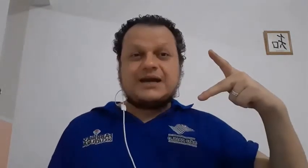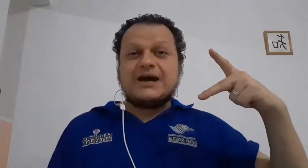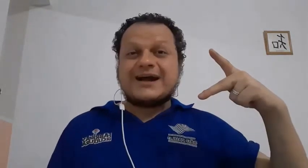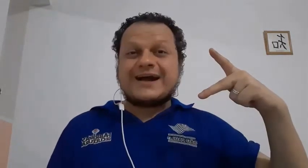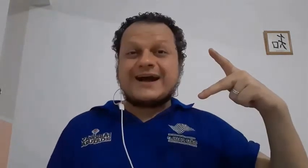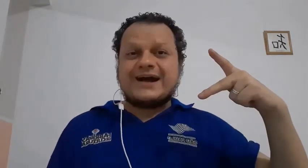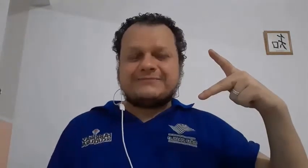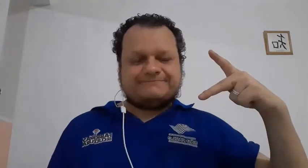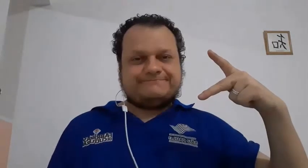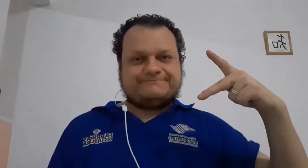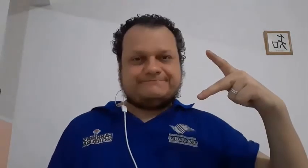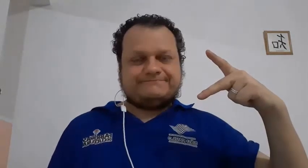K.